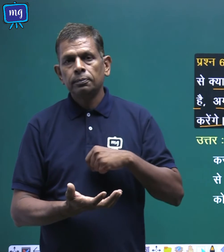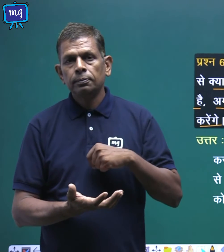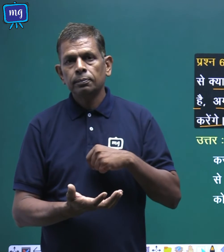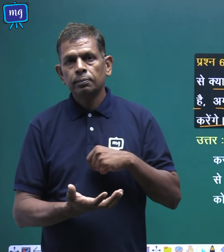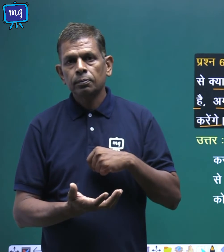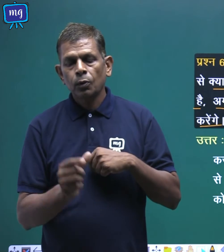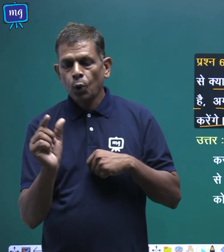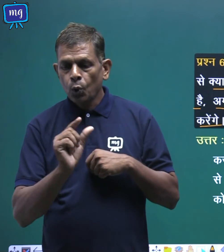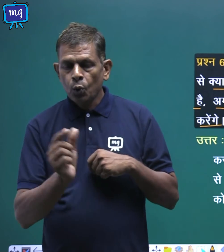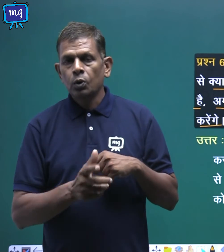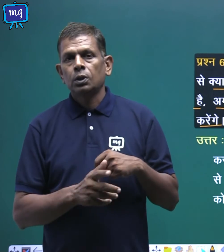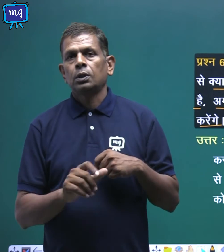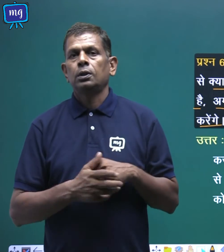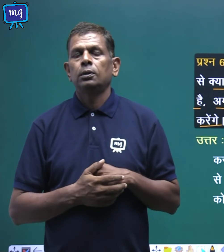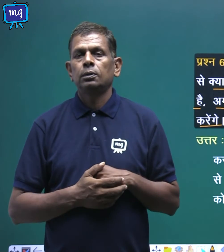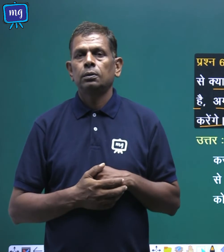प्रयोग करके